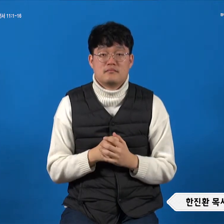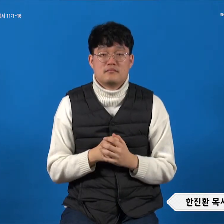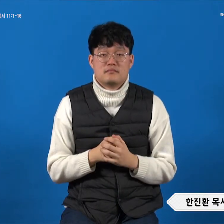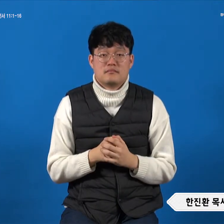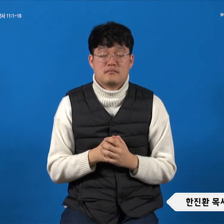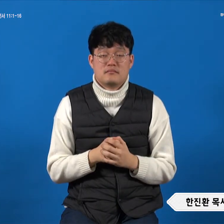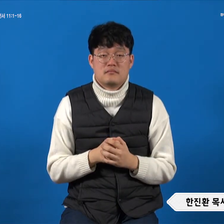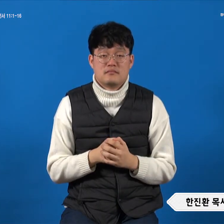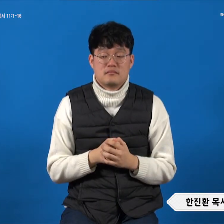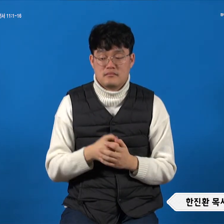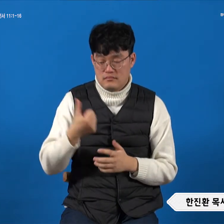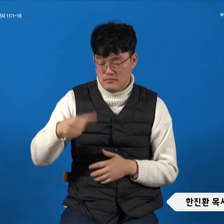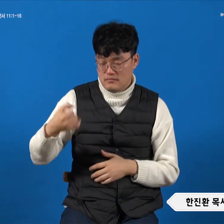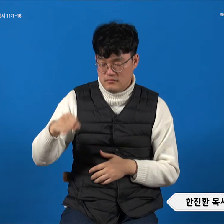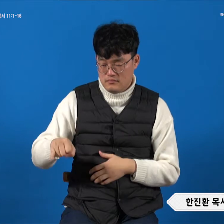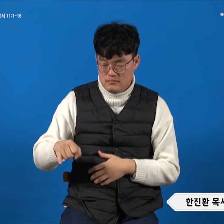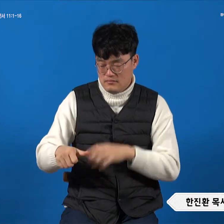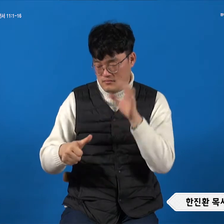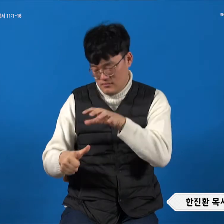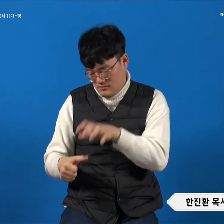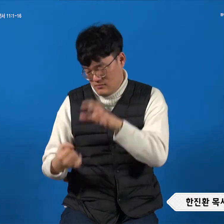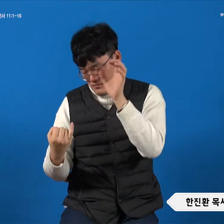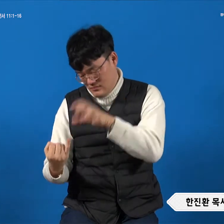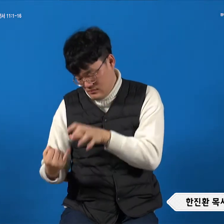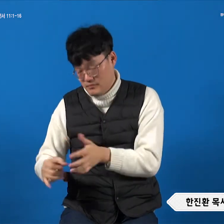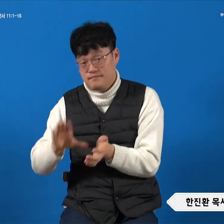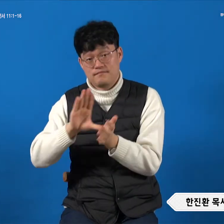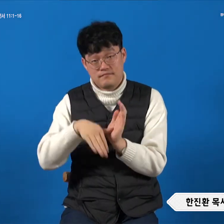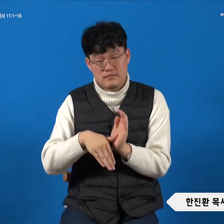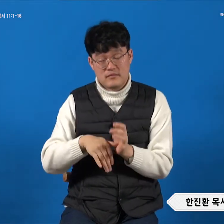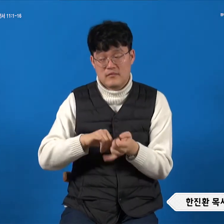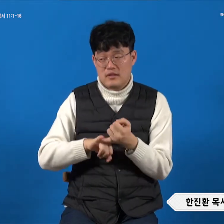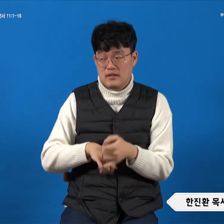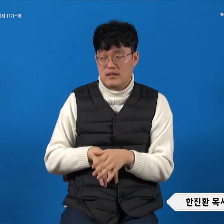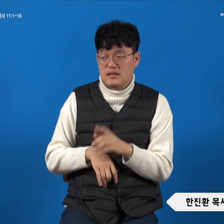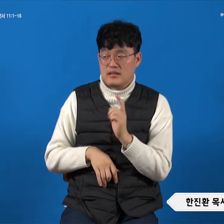겁니다. 아이들을 야단을 칠 때 꼭